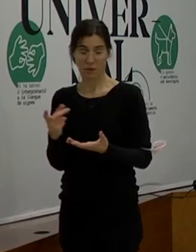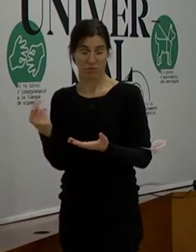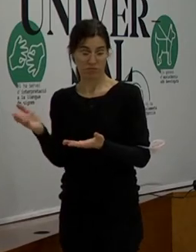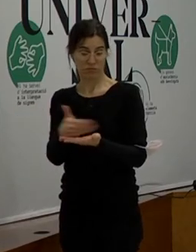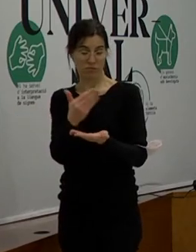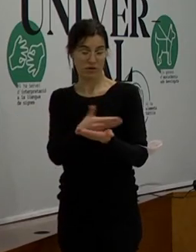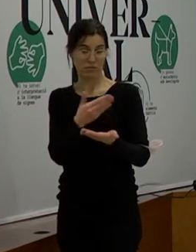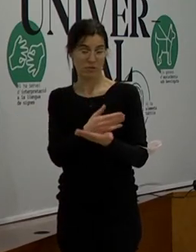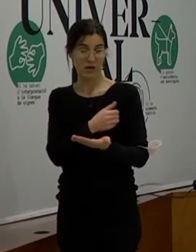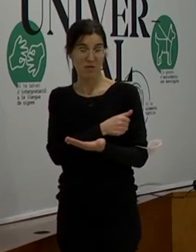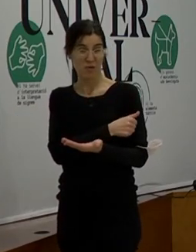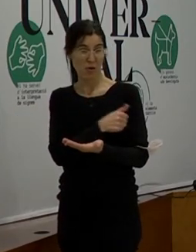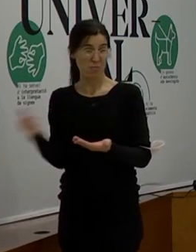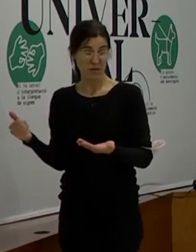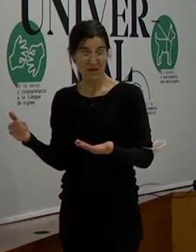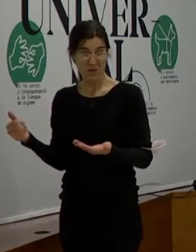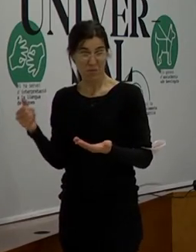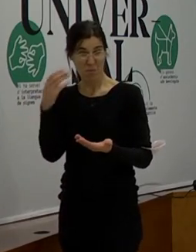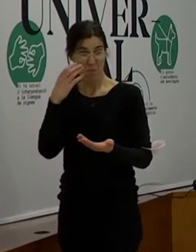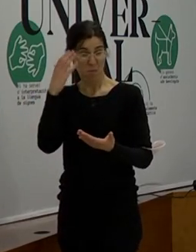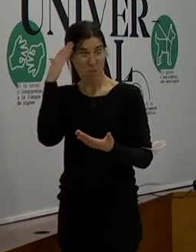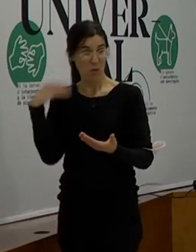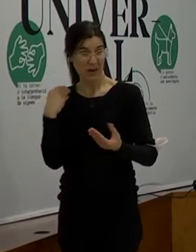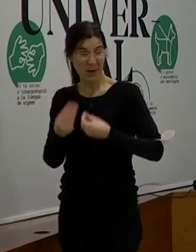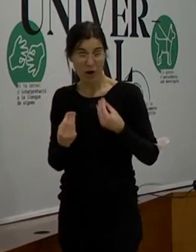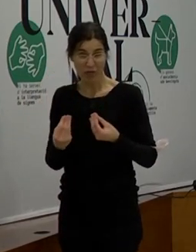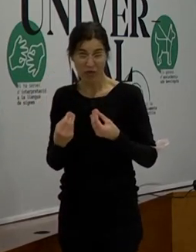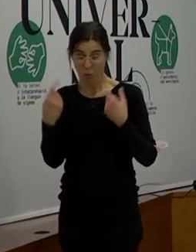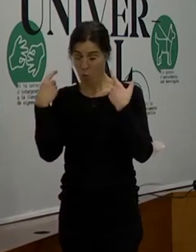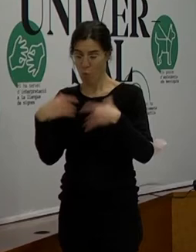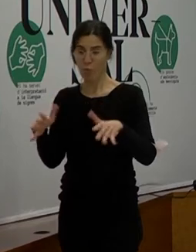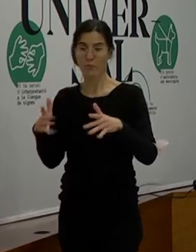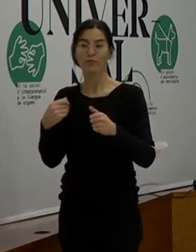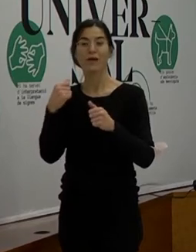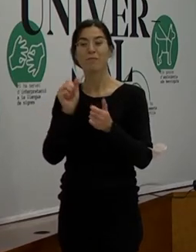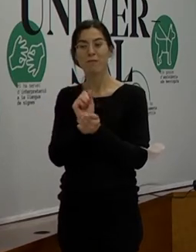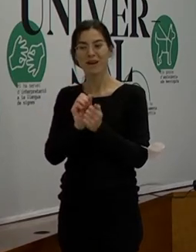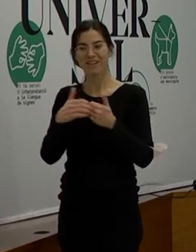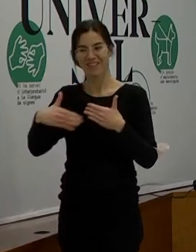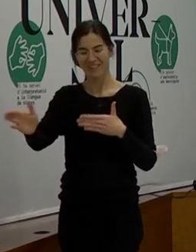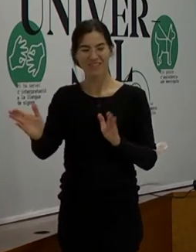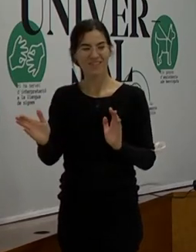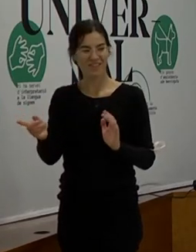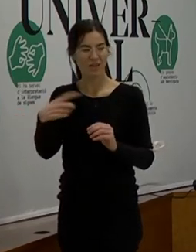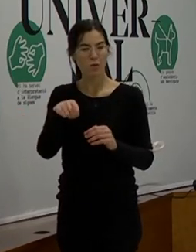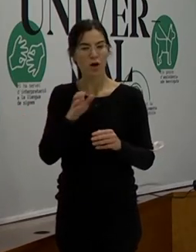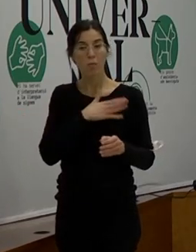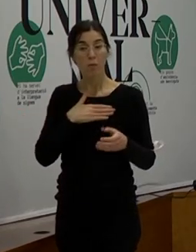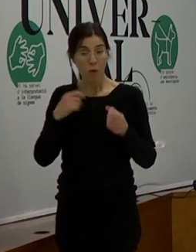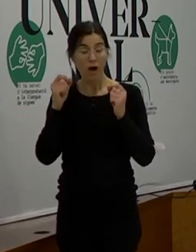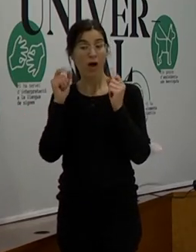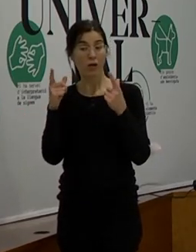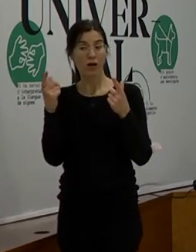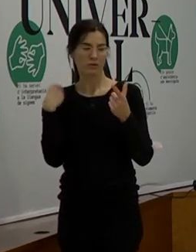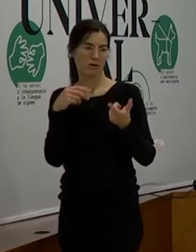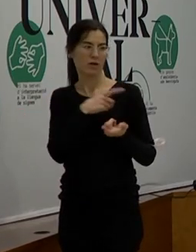primer, el primer municipi que ho faci, ja veuràs. És que voleu donar-vos que això ja, ja,